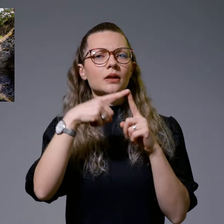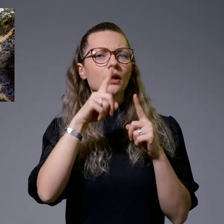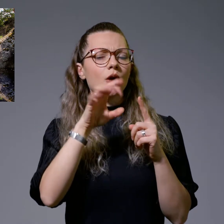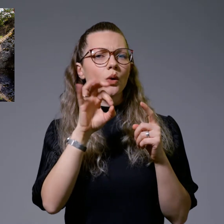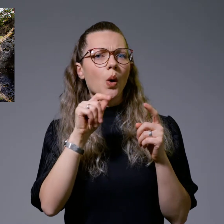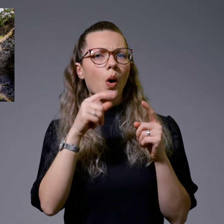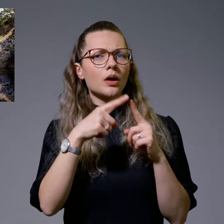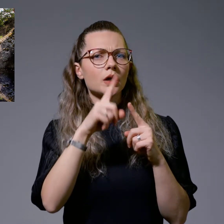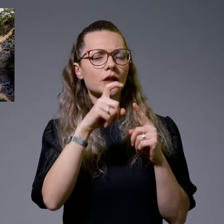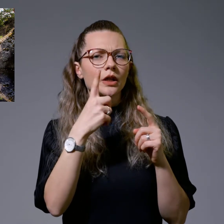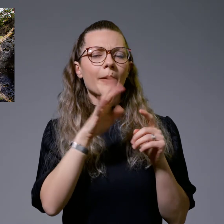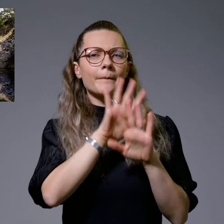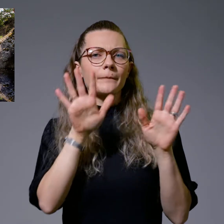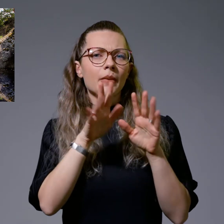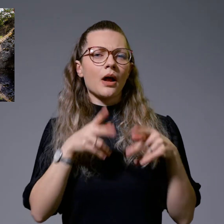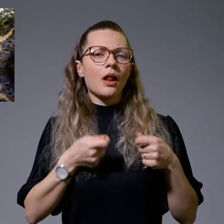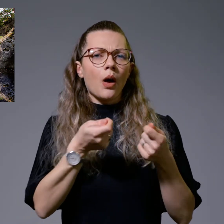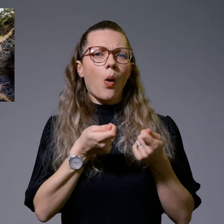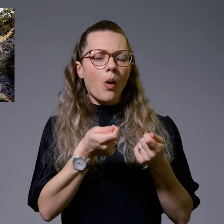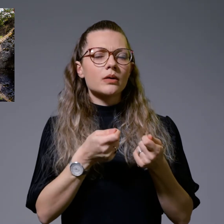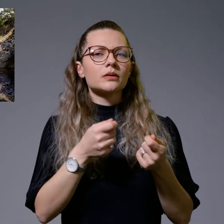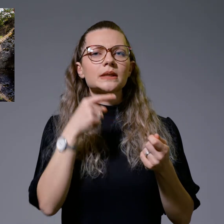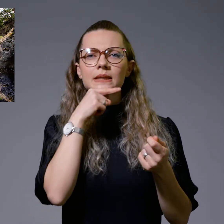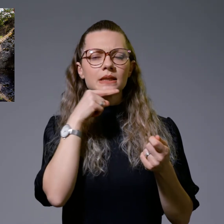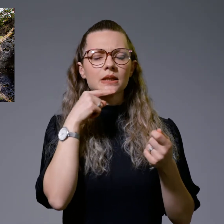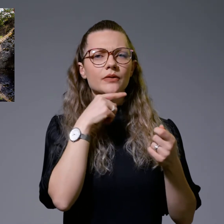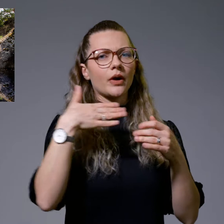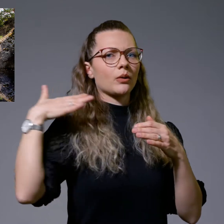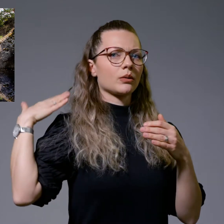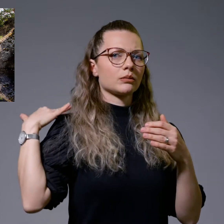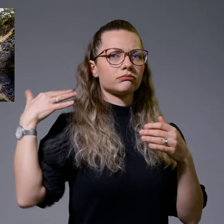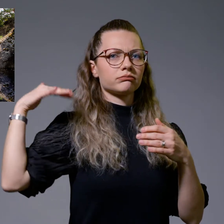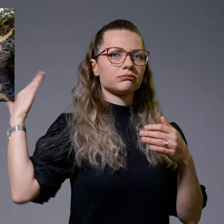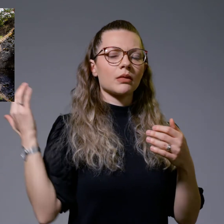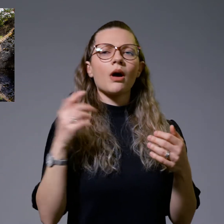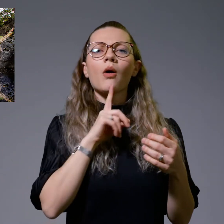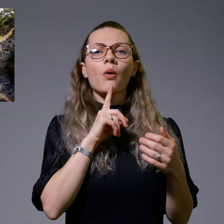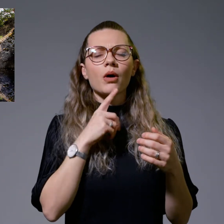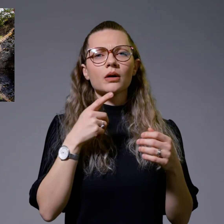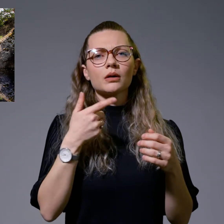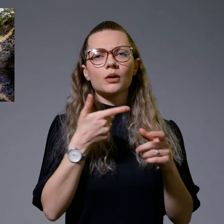бел конј со развјорена црвена наметка, како го убива аждерот.